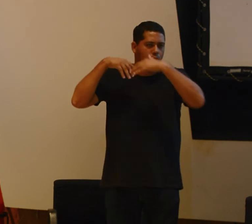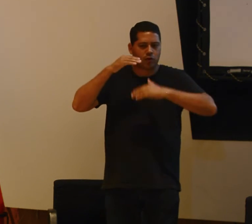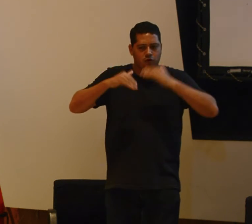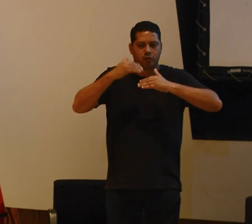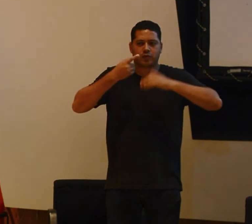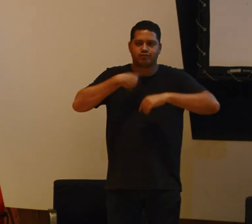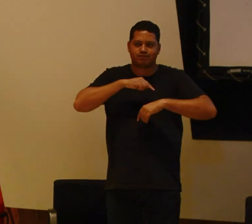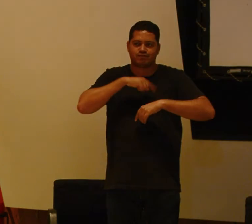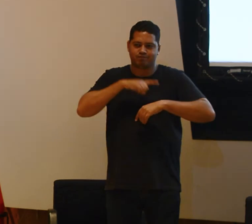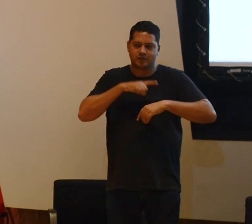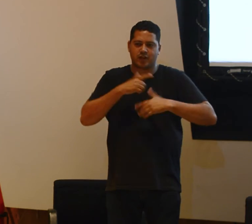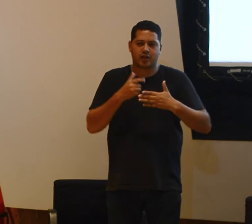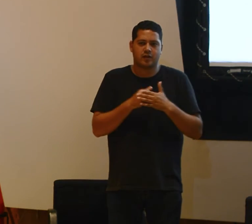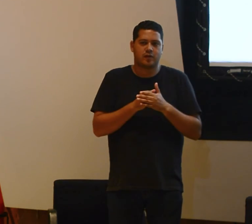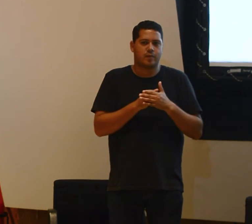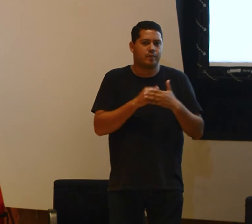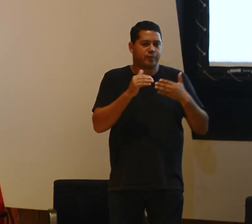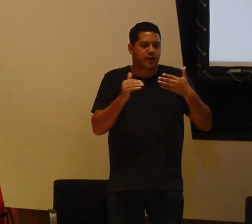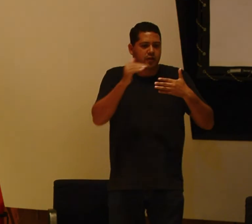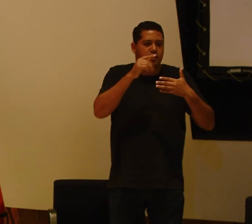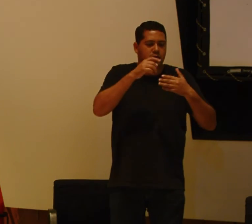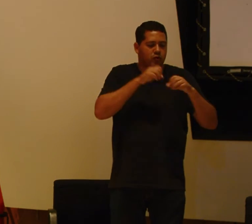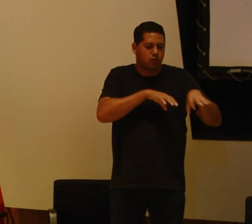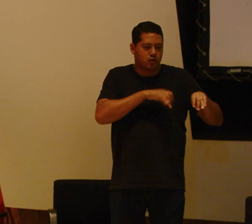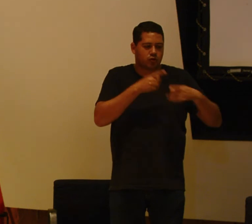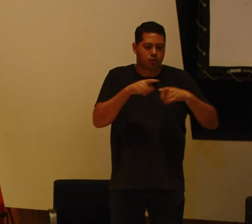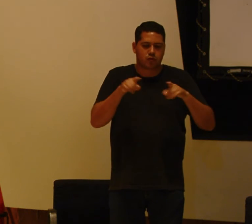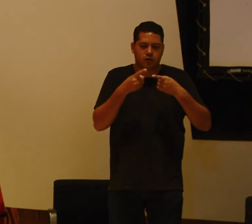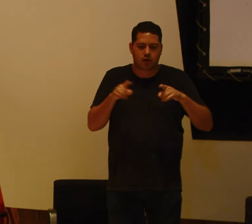que a gente tem em cima aí do ensino musical.